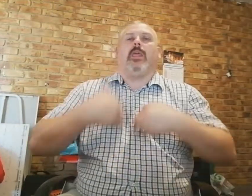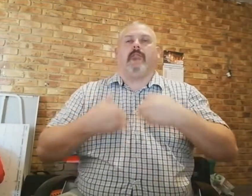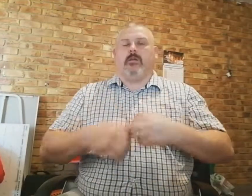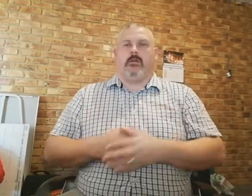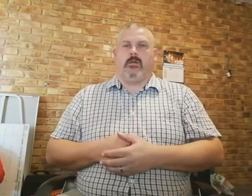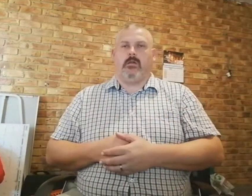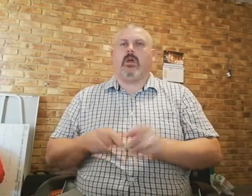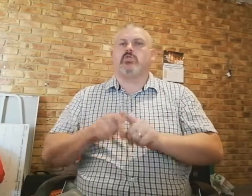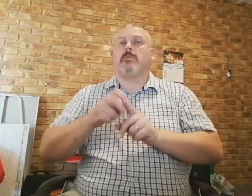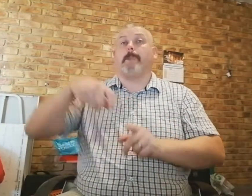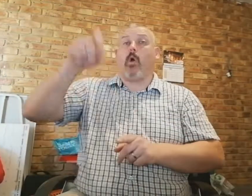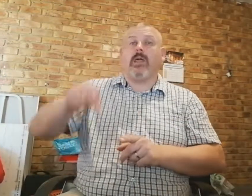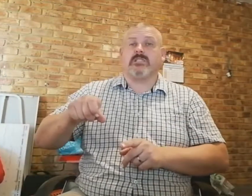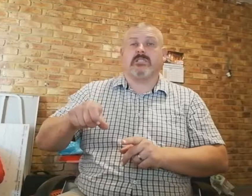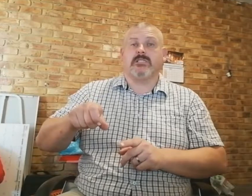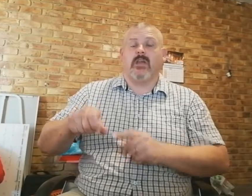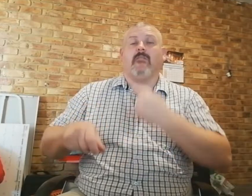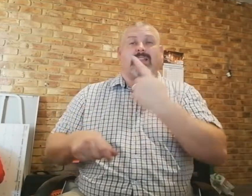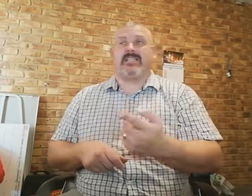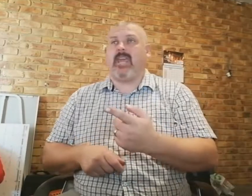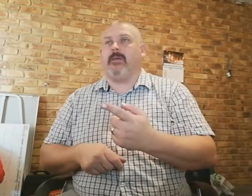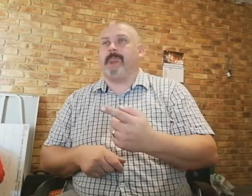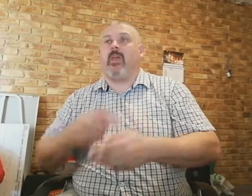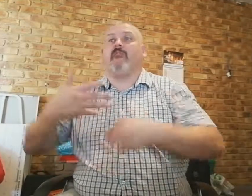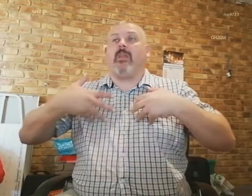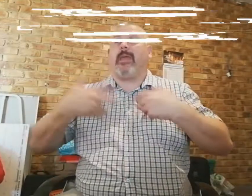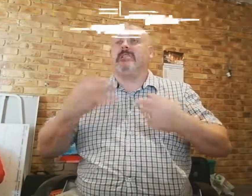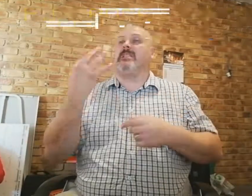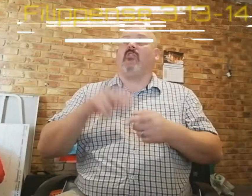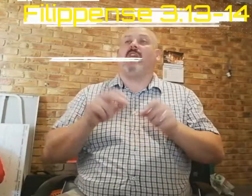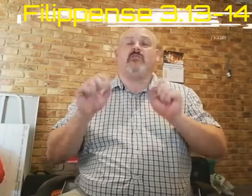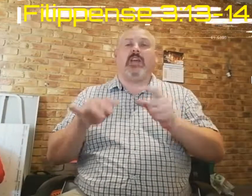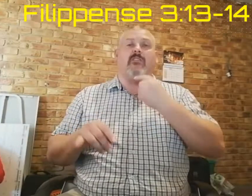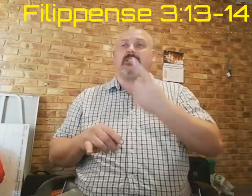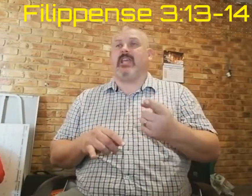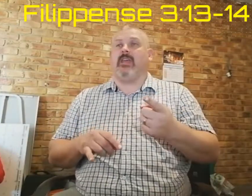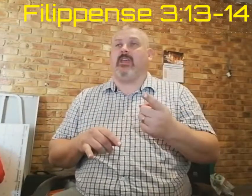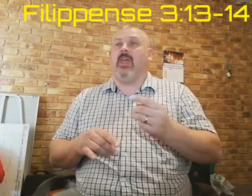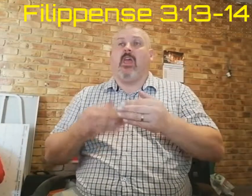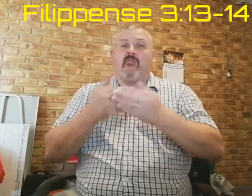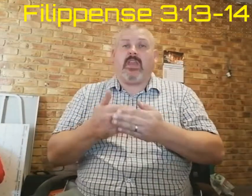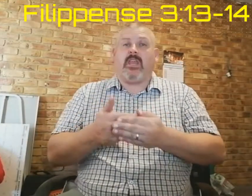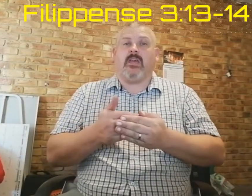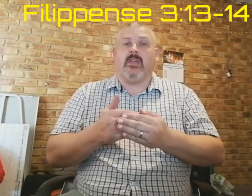lewe. Soos Paulus, wat sê, in Peripense 3 vers 14, wat sê, Vriende,